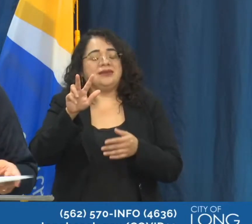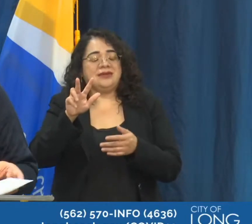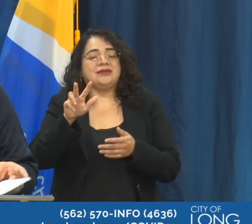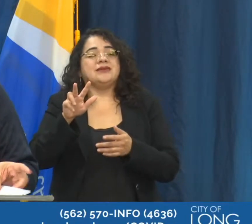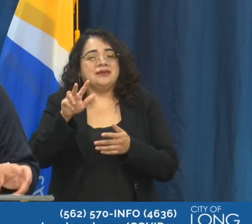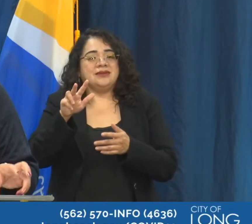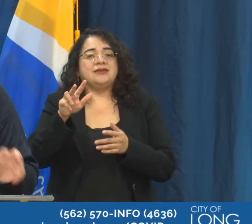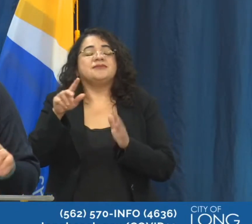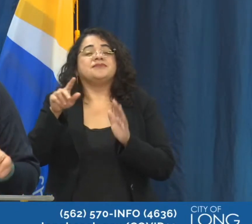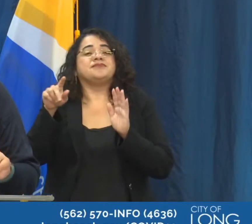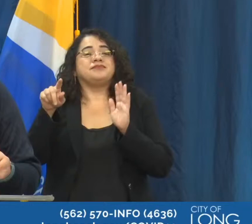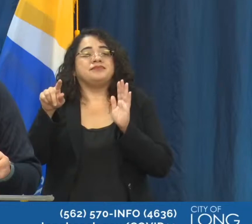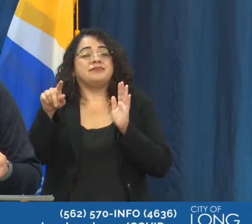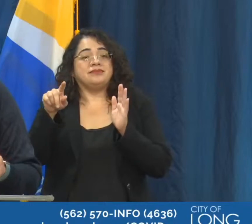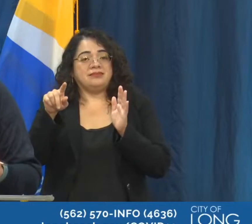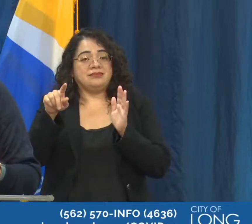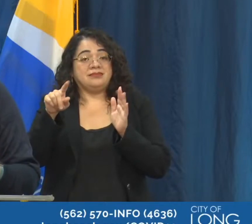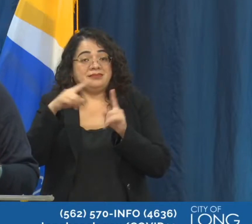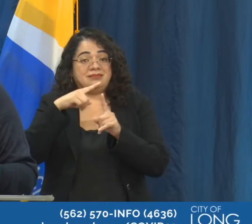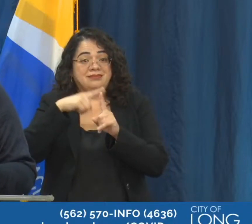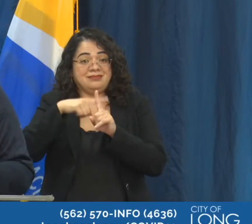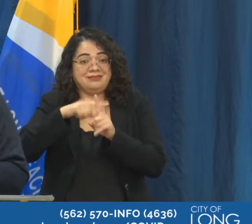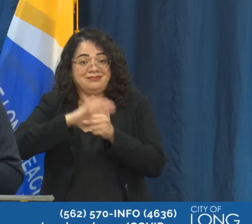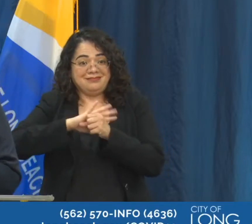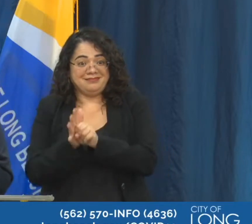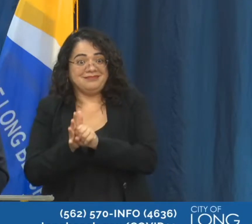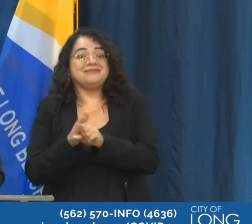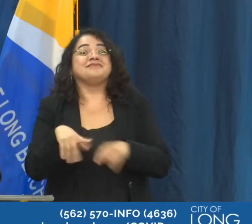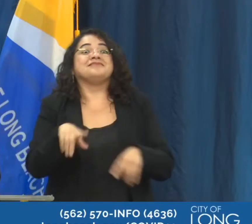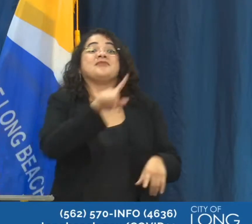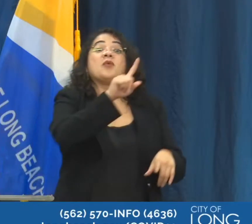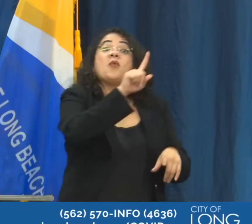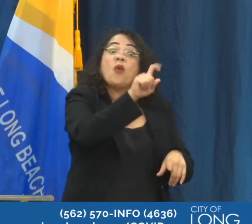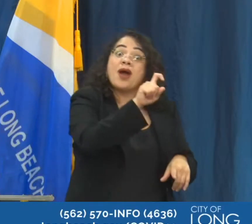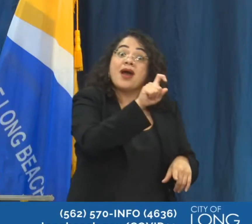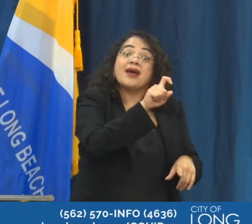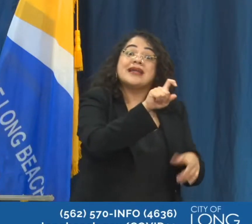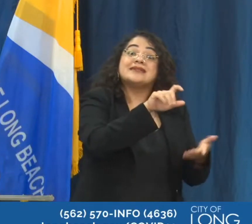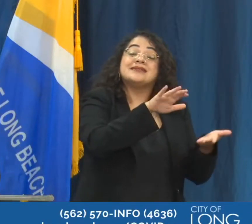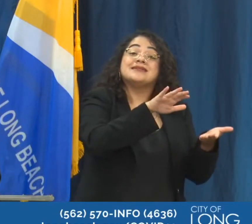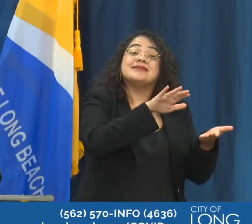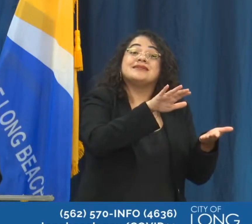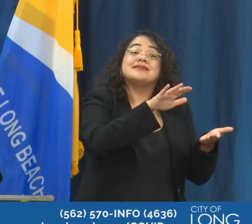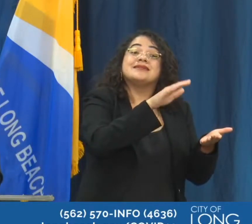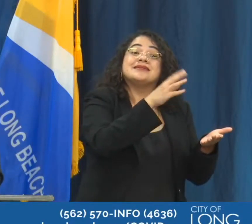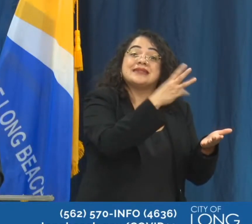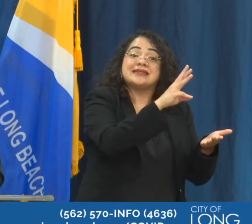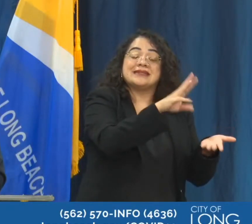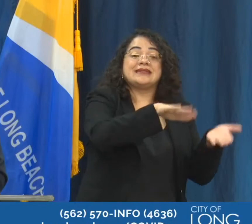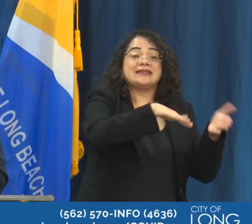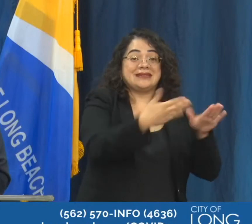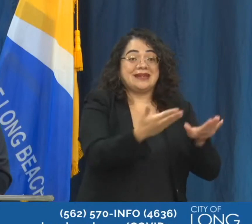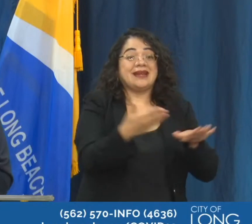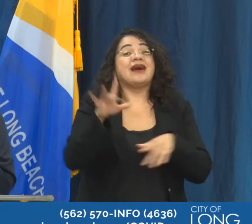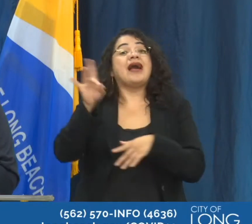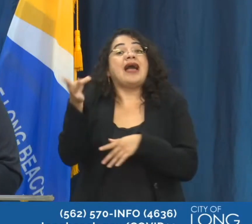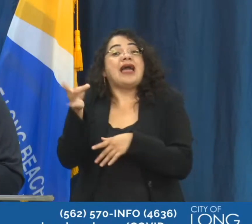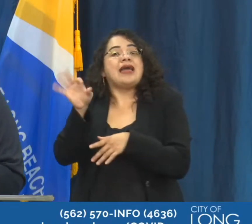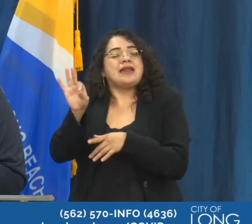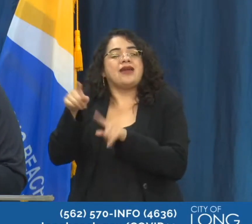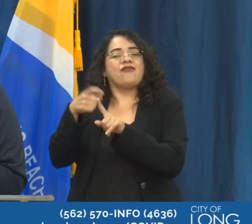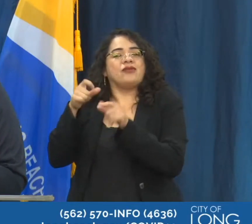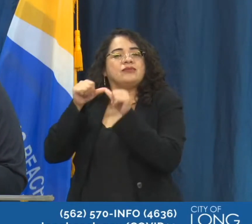nuestra capacidad en los hospitales a medida que continuamos reabriendo nuestra economía de manera segura